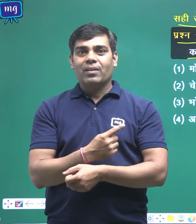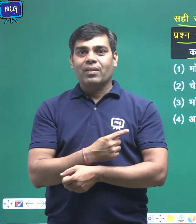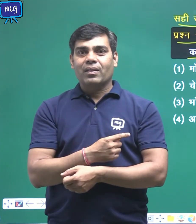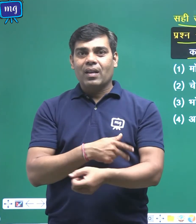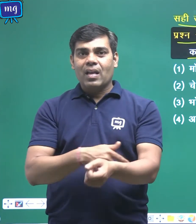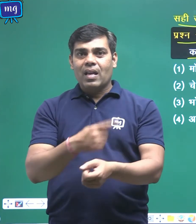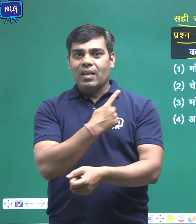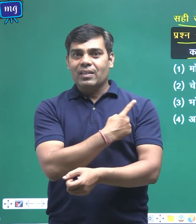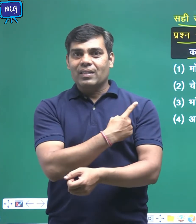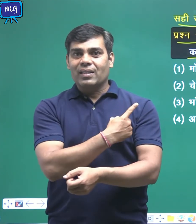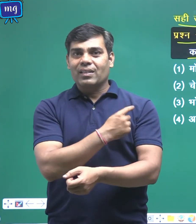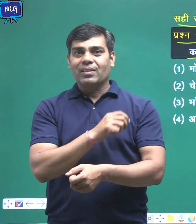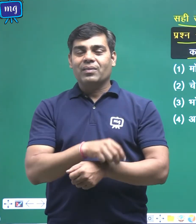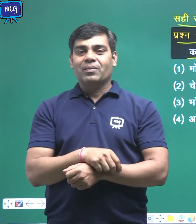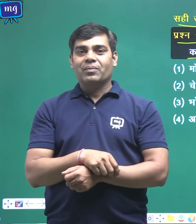चेतक,